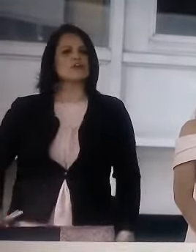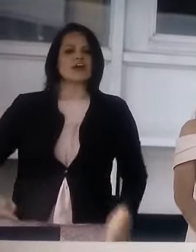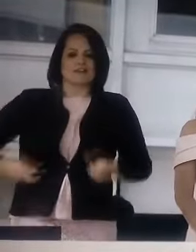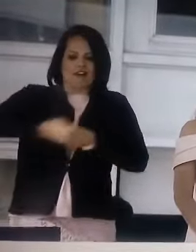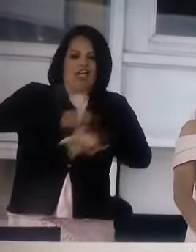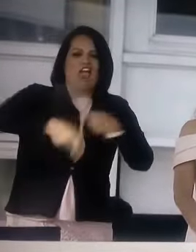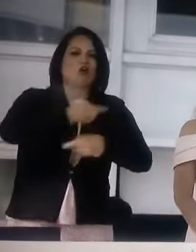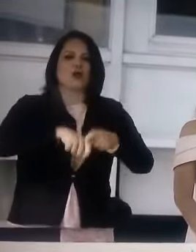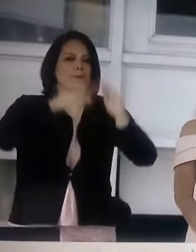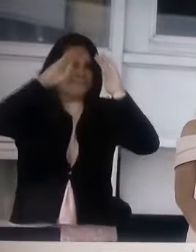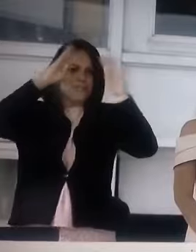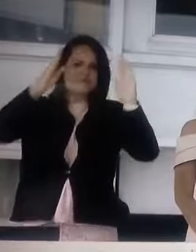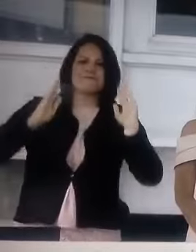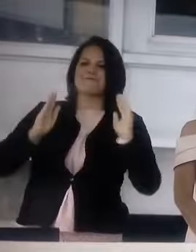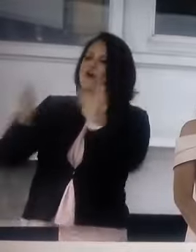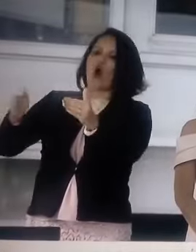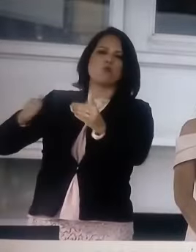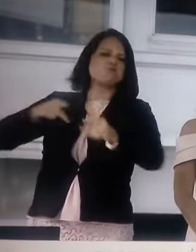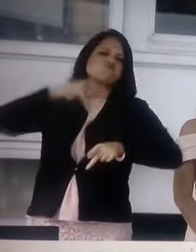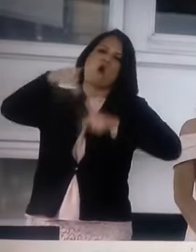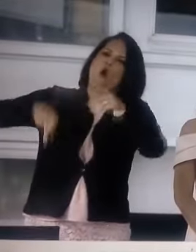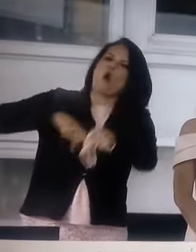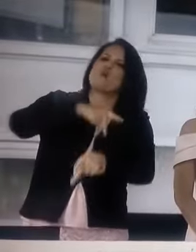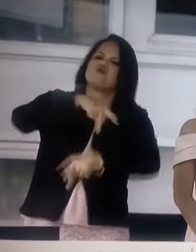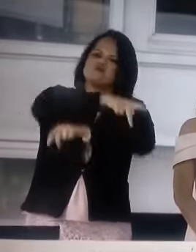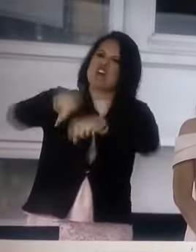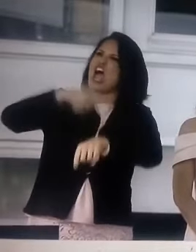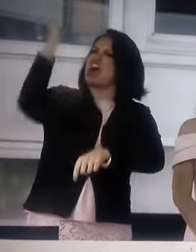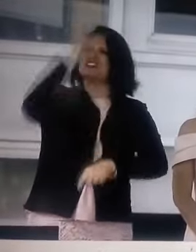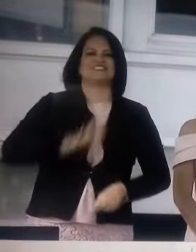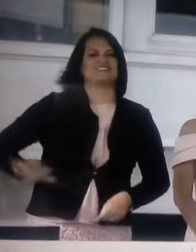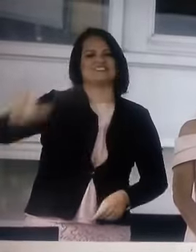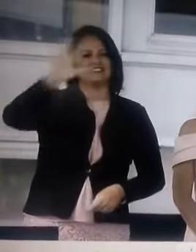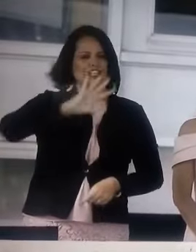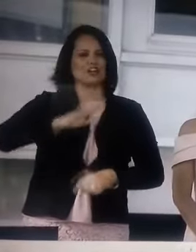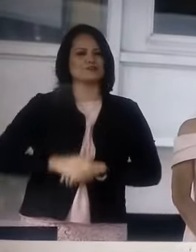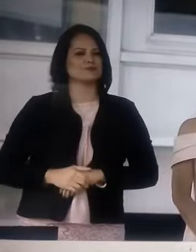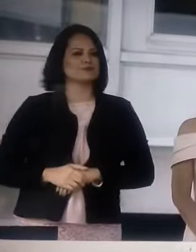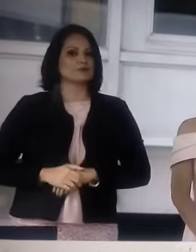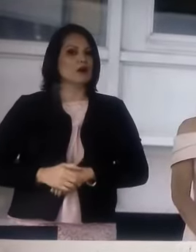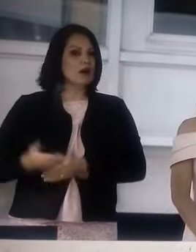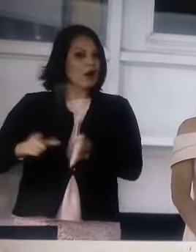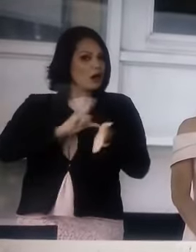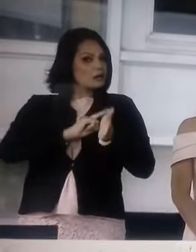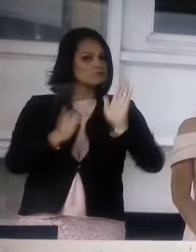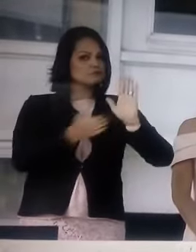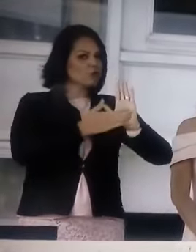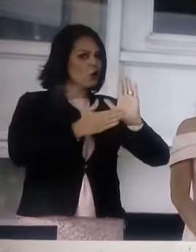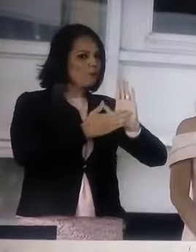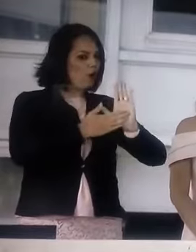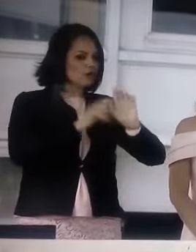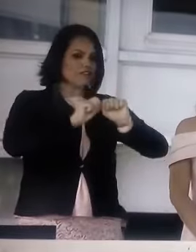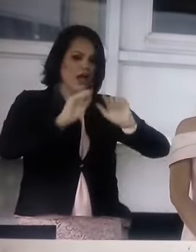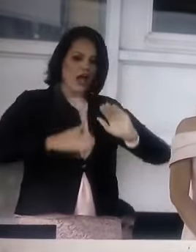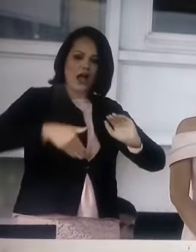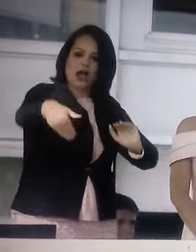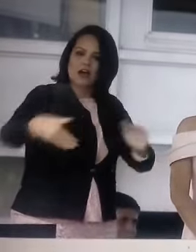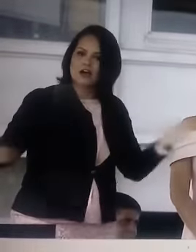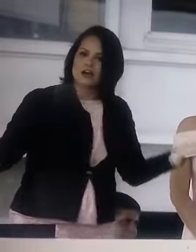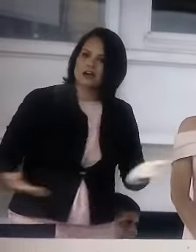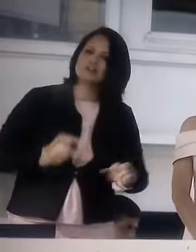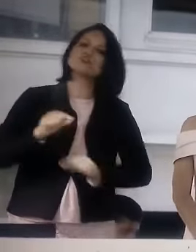economia sirvam de verdade a toda a nação. Tudo o que propusemos e tudo o que faremos a partir